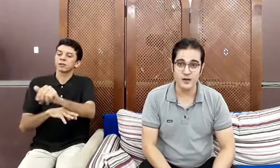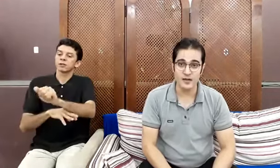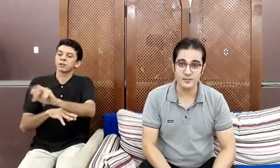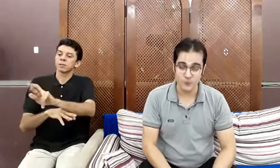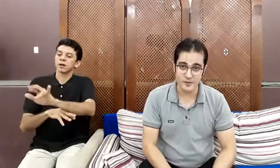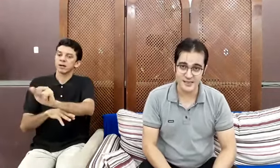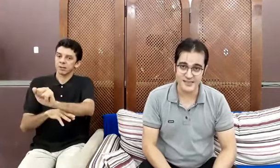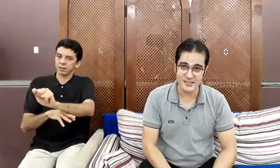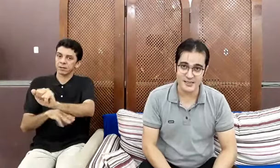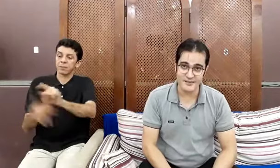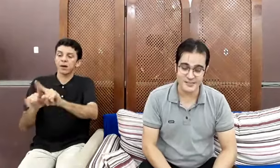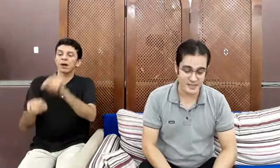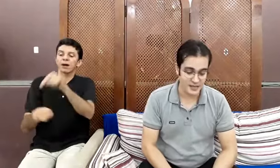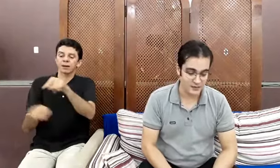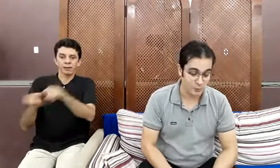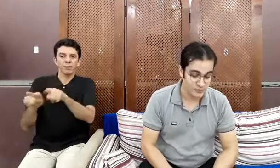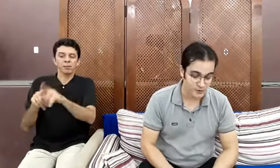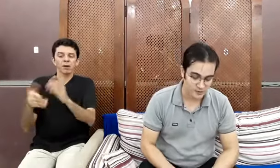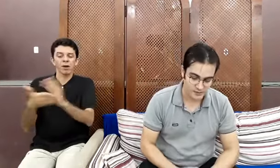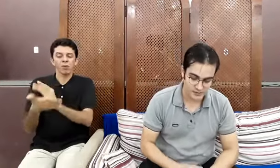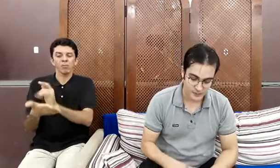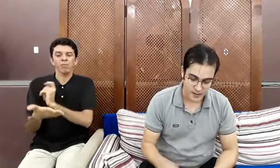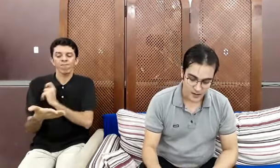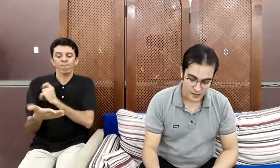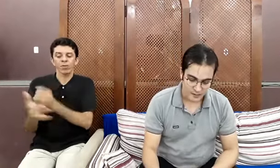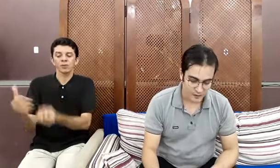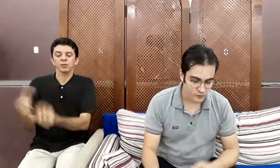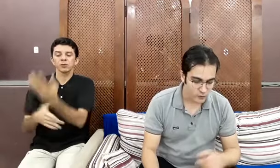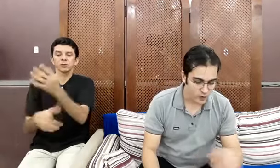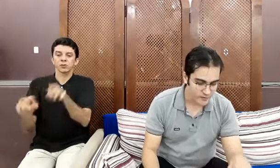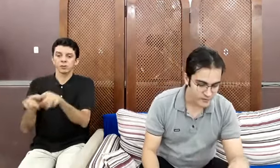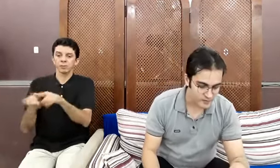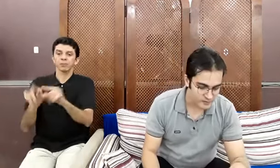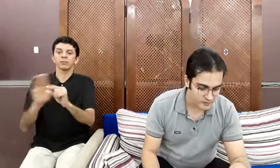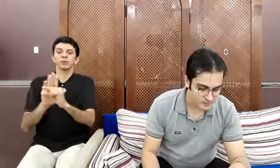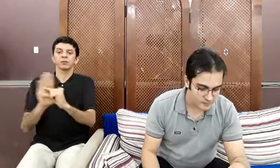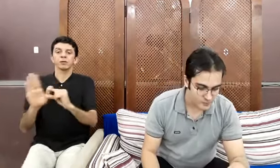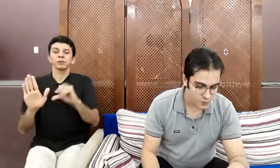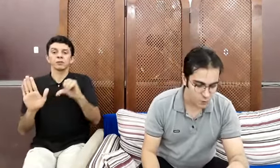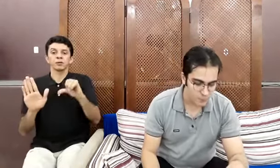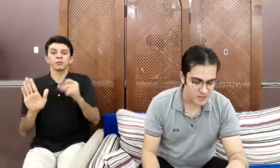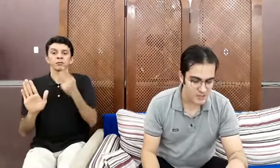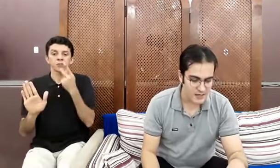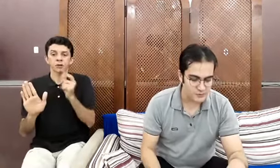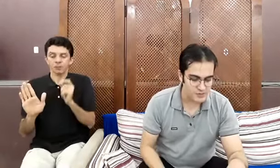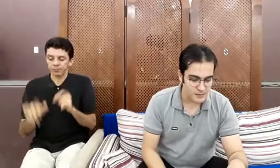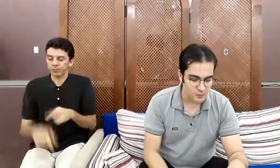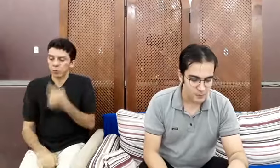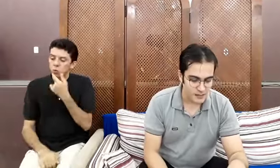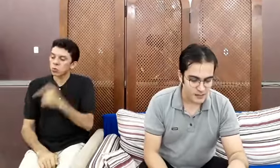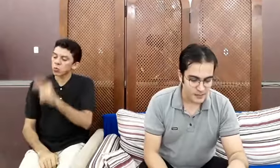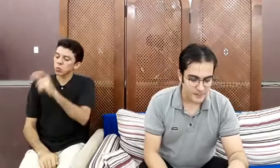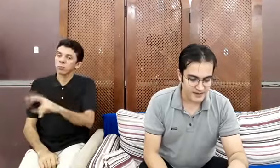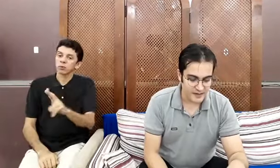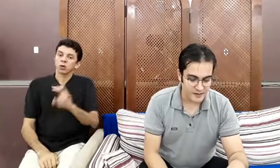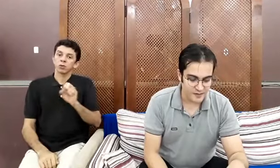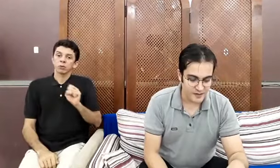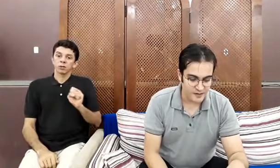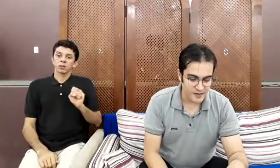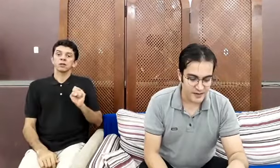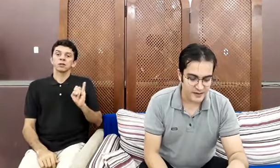com aquela nova mensagem que havia chegado, as boas novas. Verso 9, ele diz assim: um homem chamado Simão